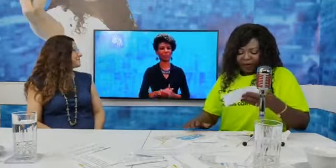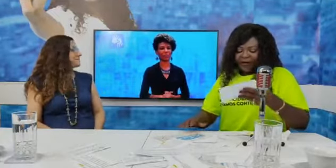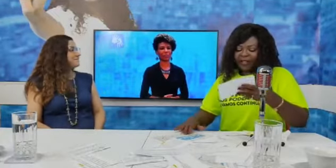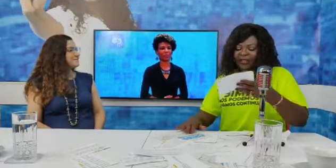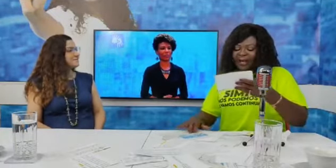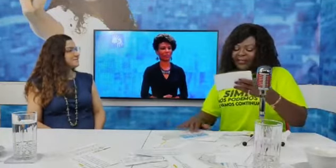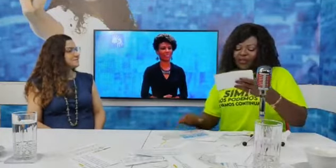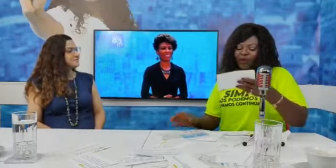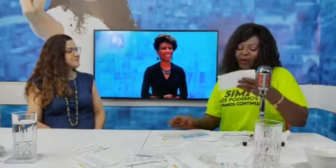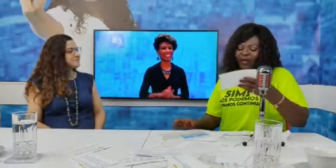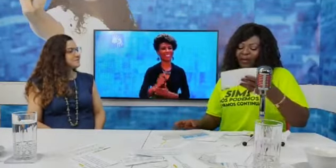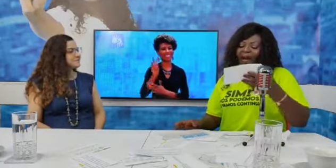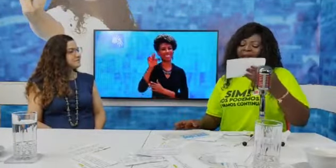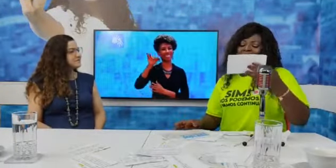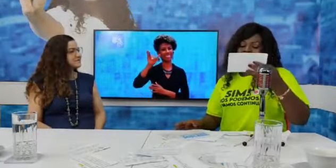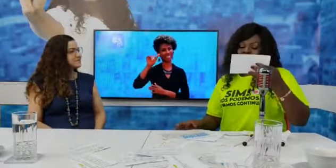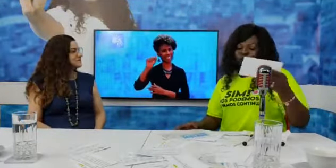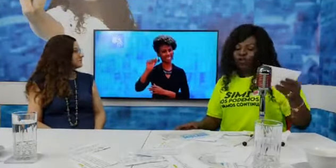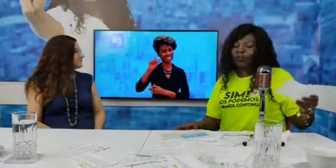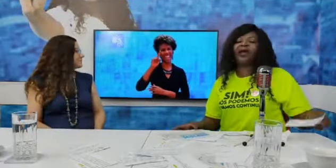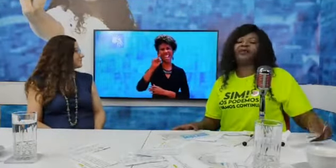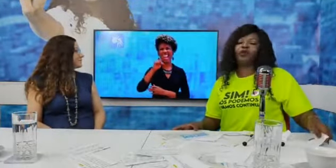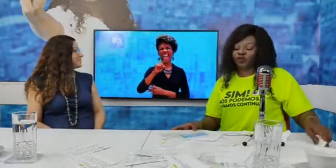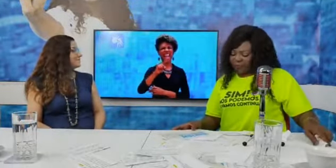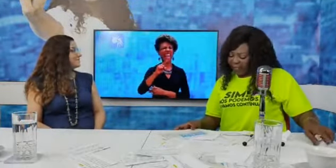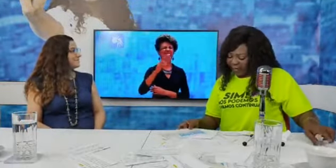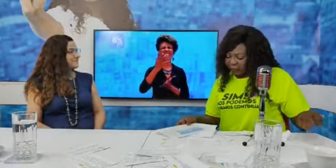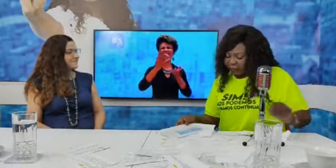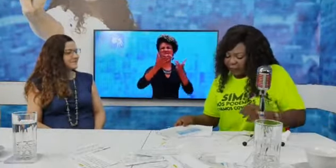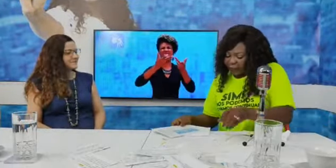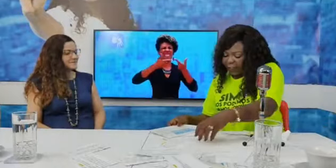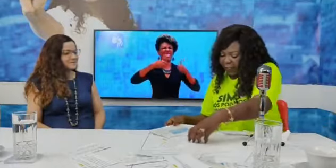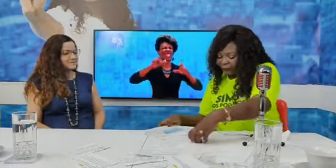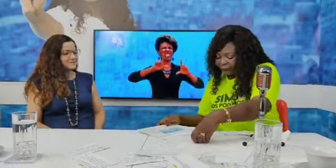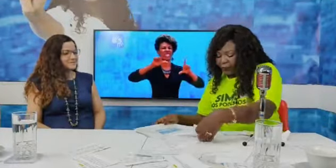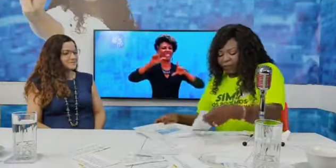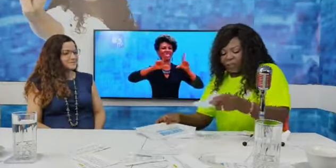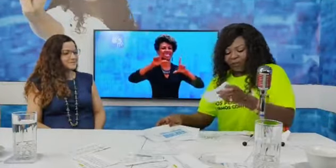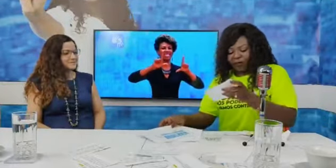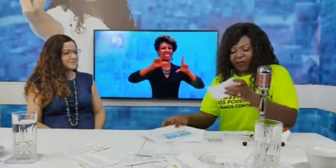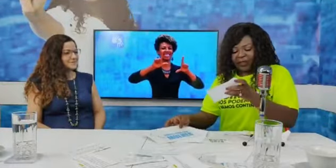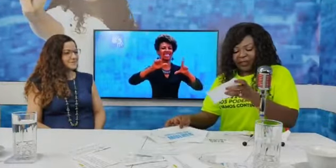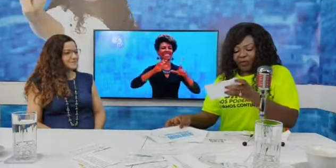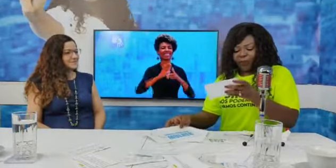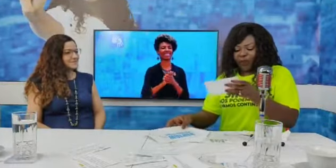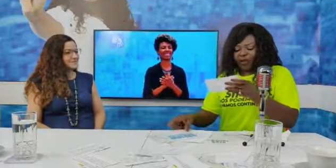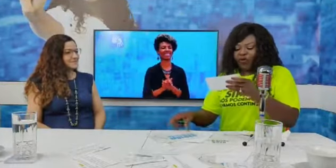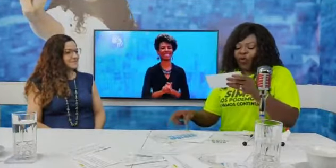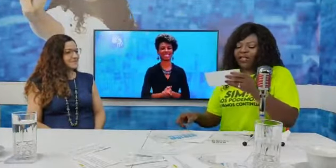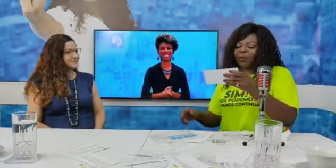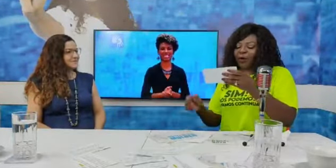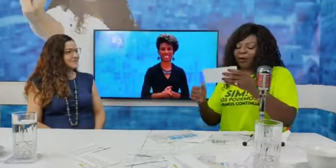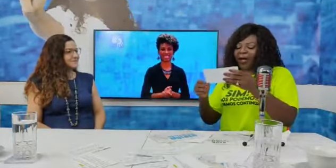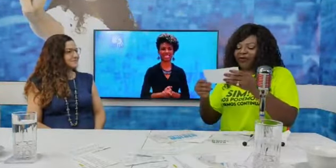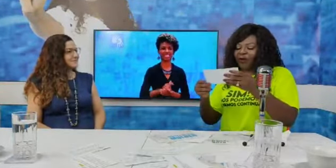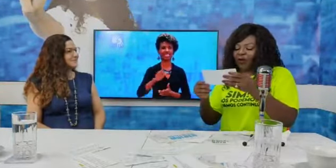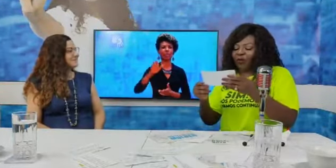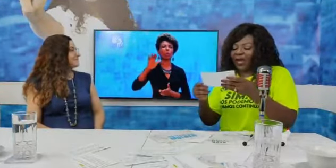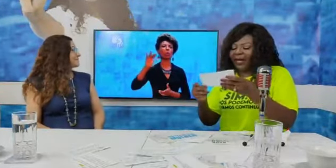Vânia Andrade, esse programa é muito maravilhoso. Obrigado, Vânia. Deixa eu ver aqui só um pouquinho. Lucas,